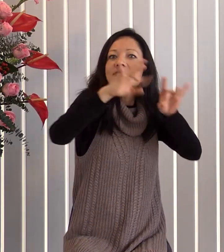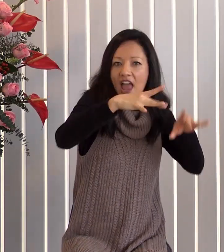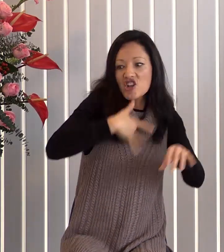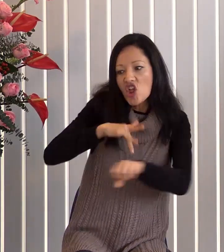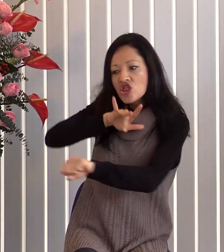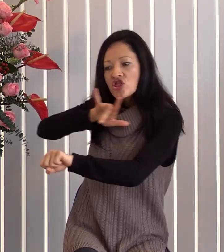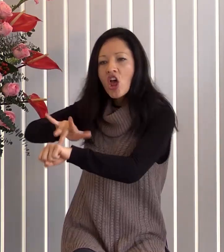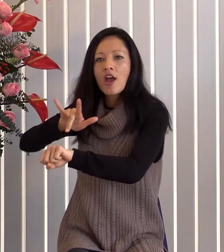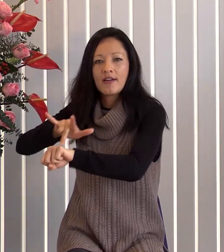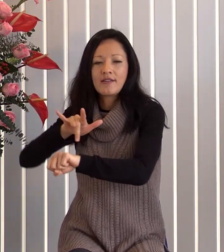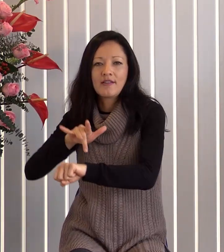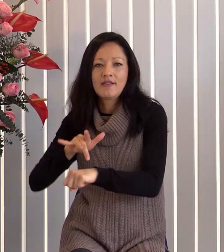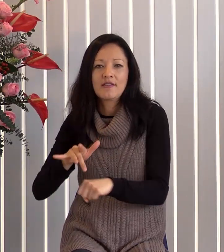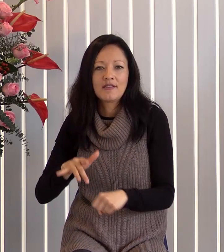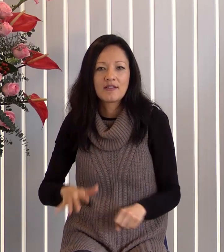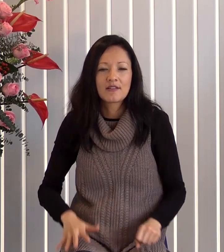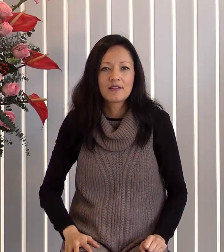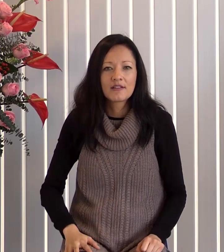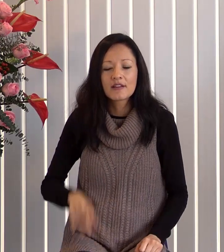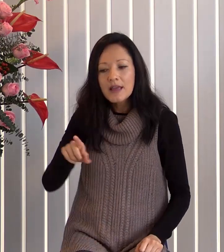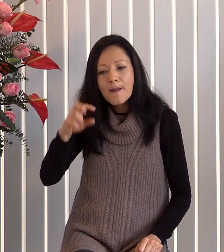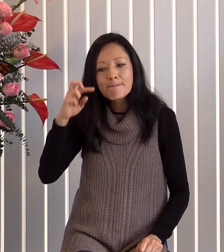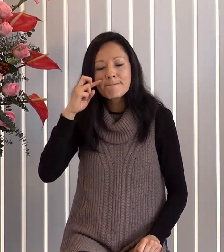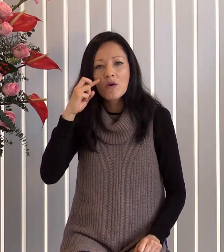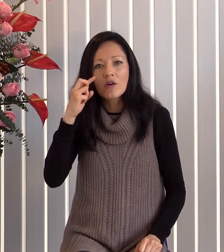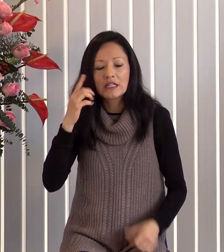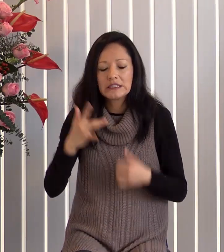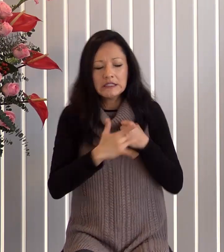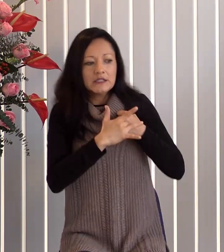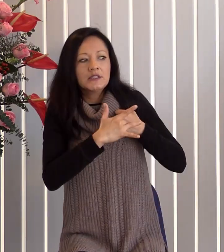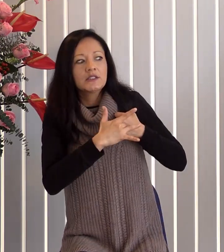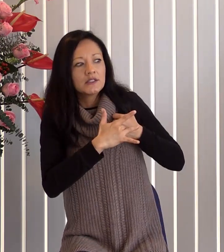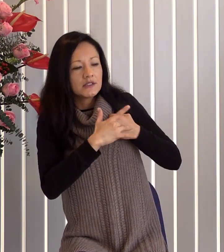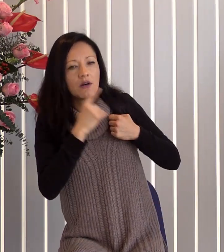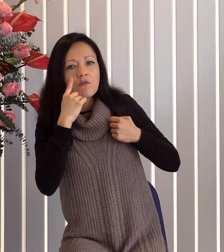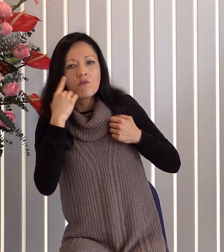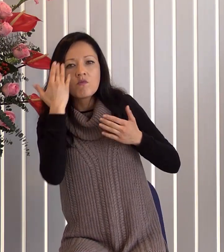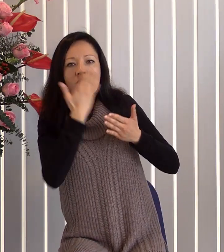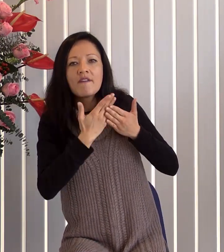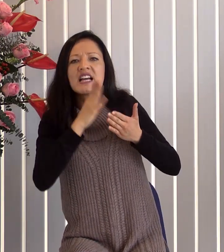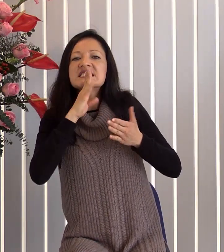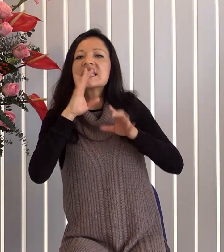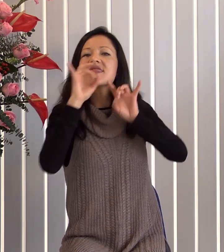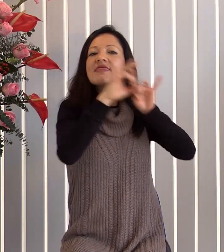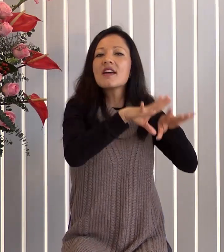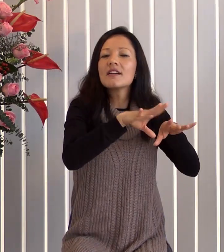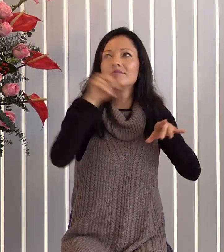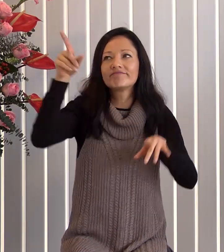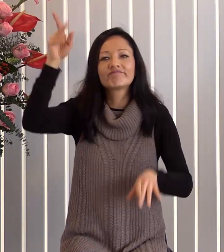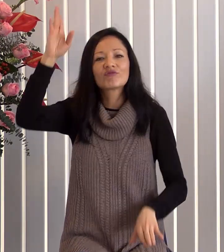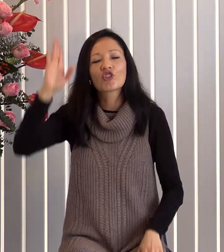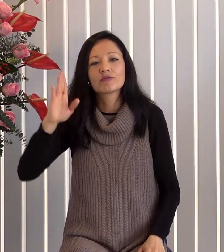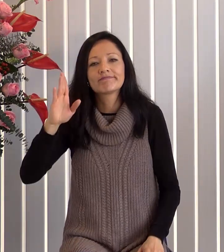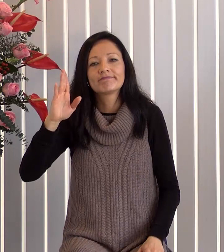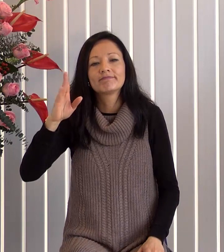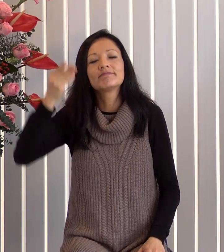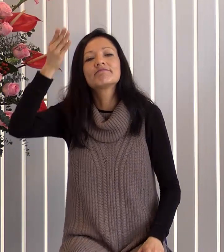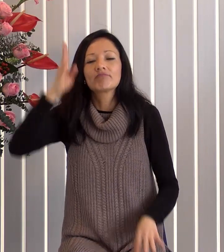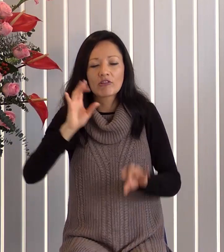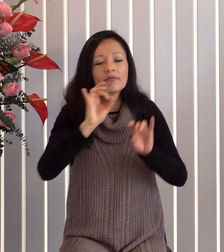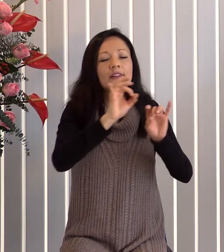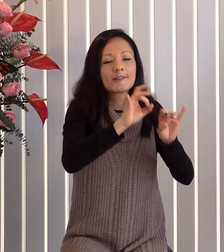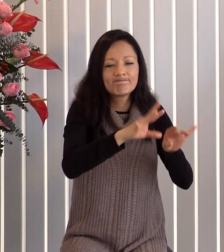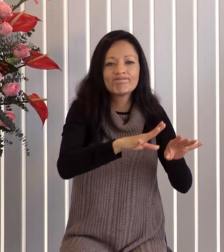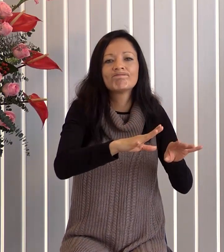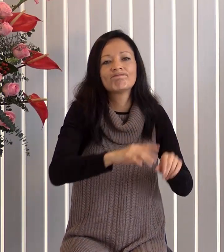permitió que Paola fuera tocada. ¿Quién lo permitió? Dios lo permitió.